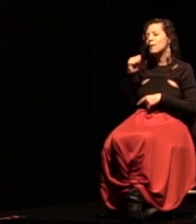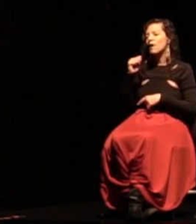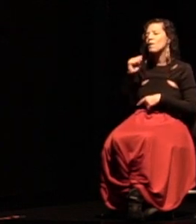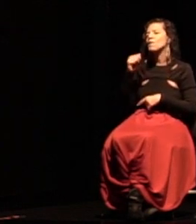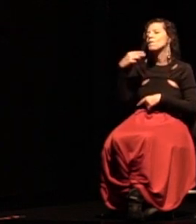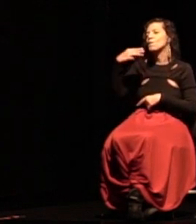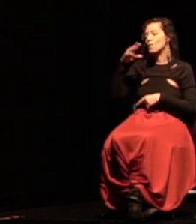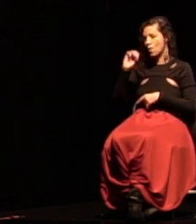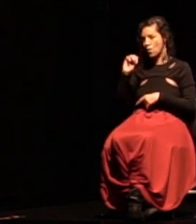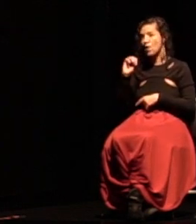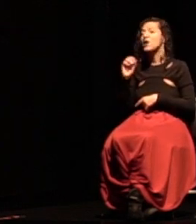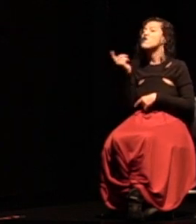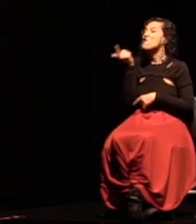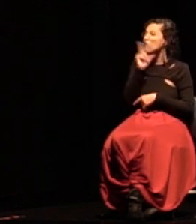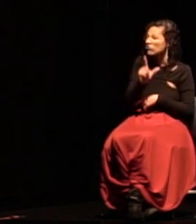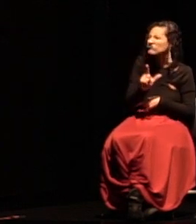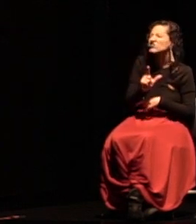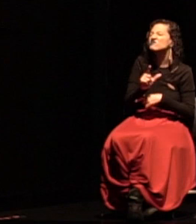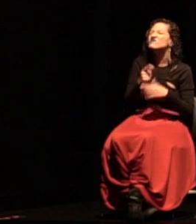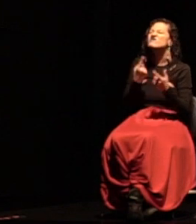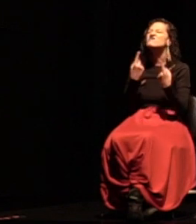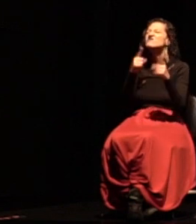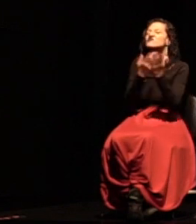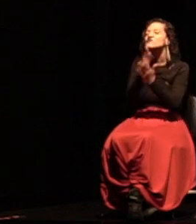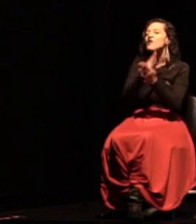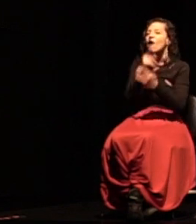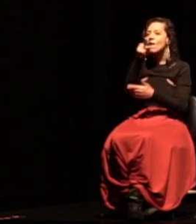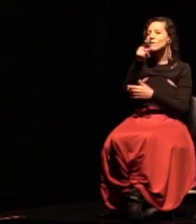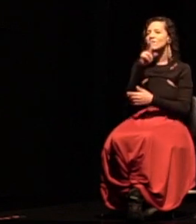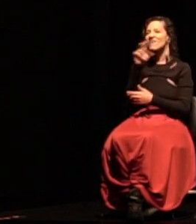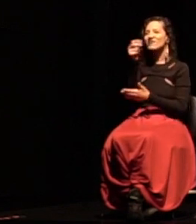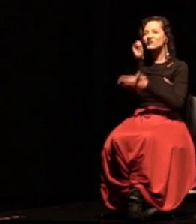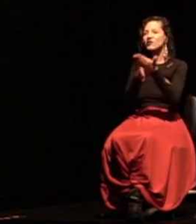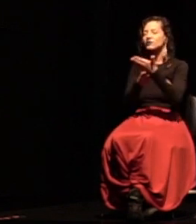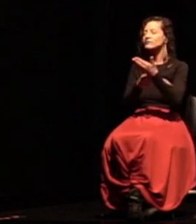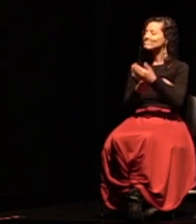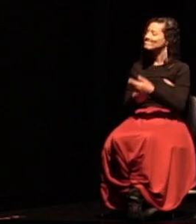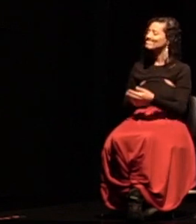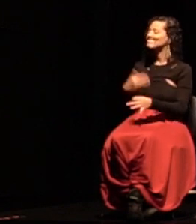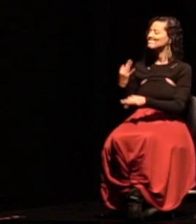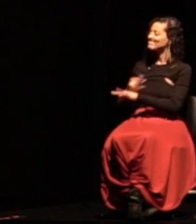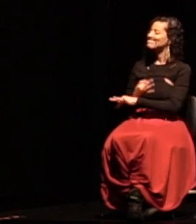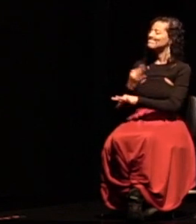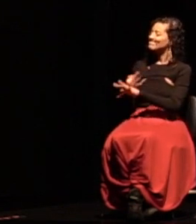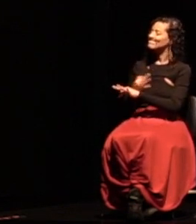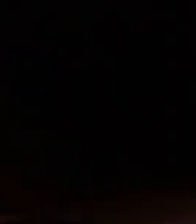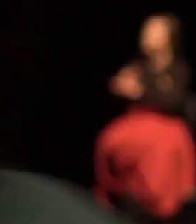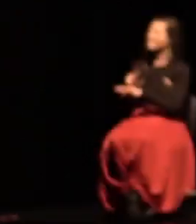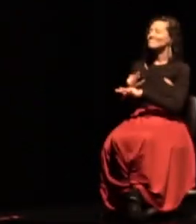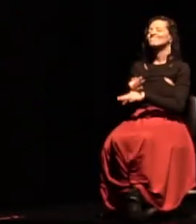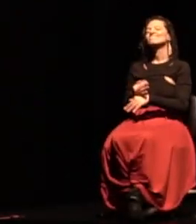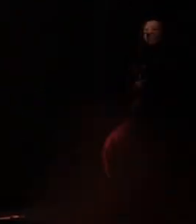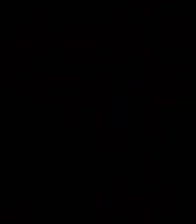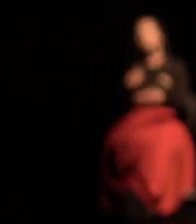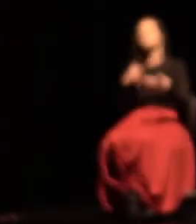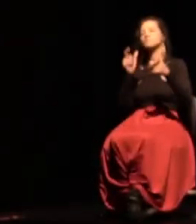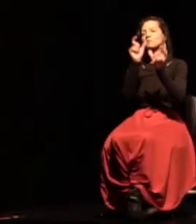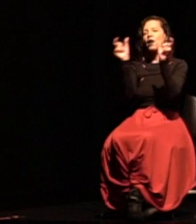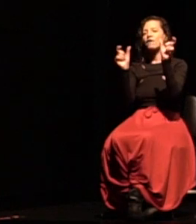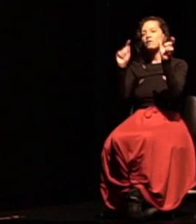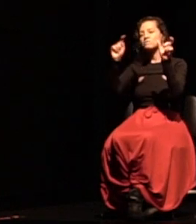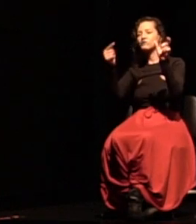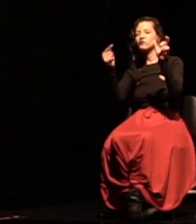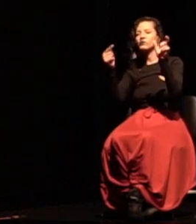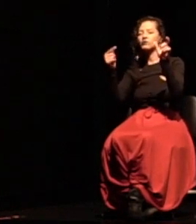textos, e ele me atura, e depois ele coloca uma palavra, meia vírgula, e me estrutura